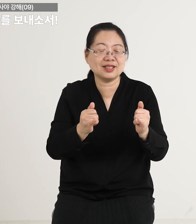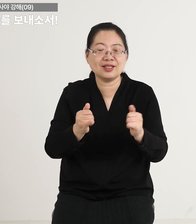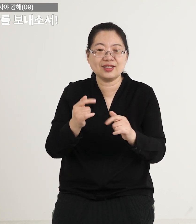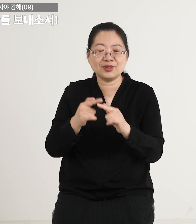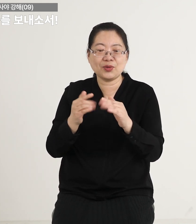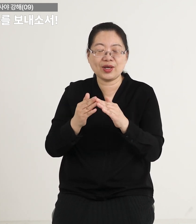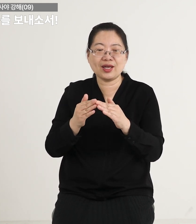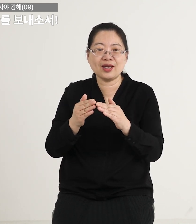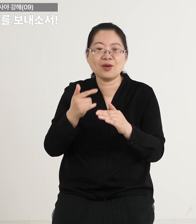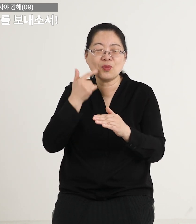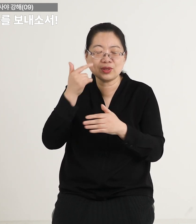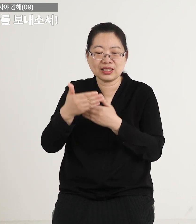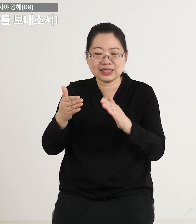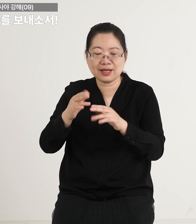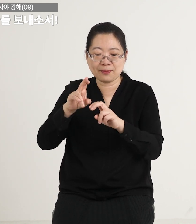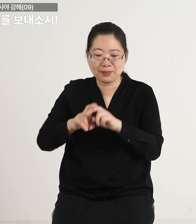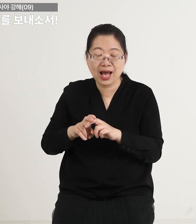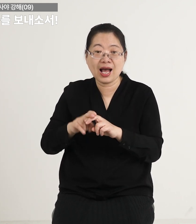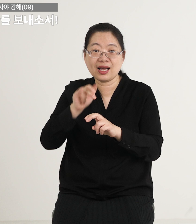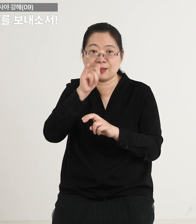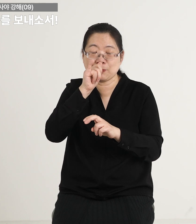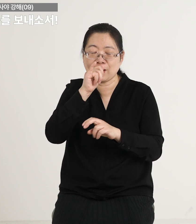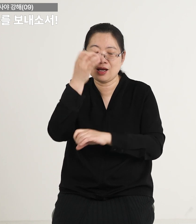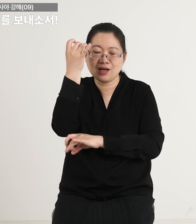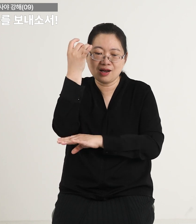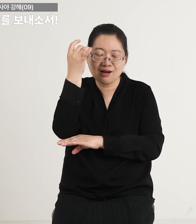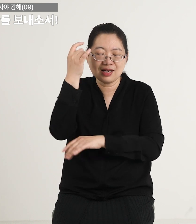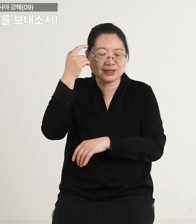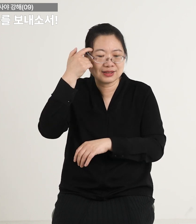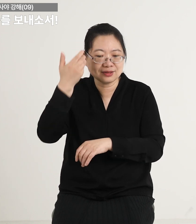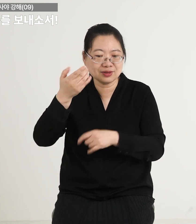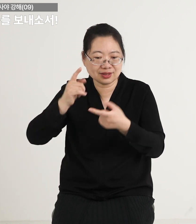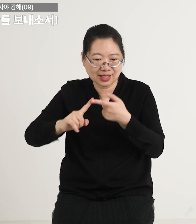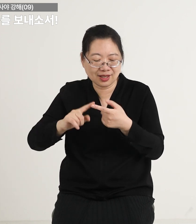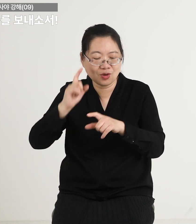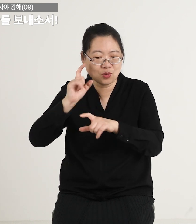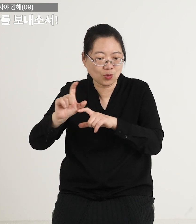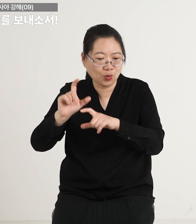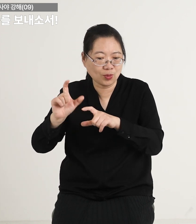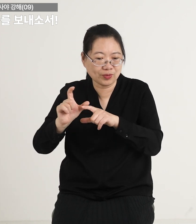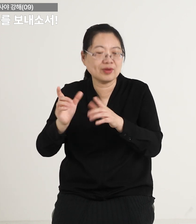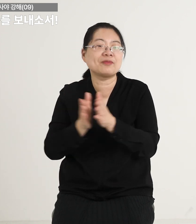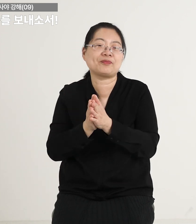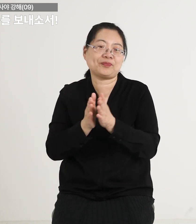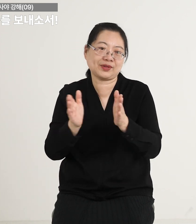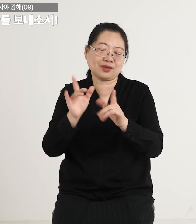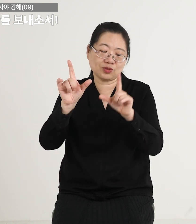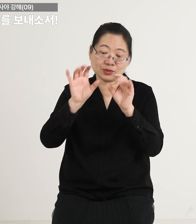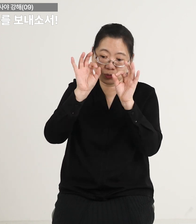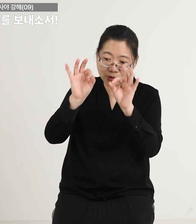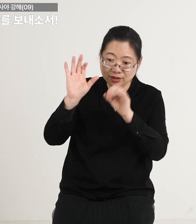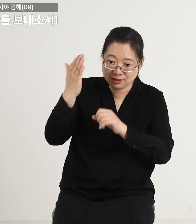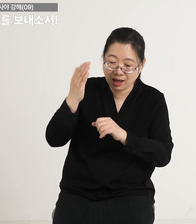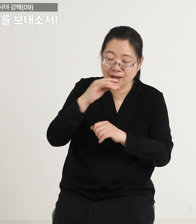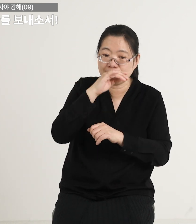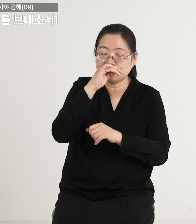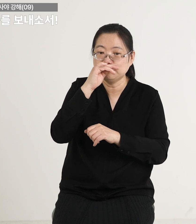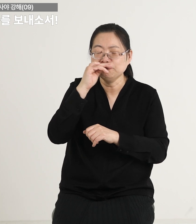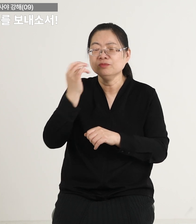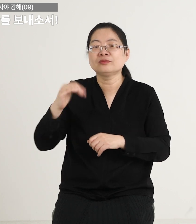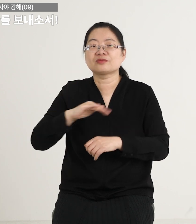앉아서 본질적 질문과 본질적 고민을 하기 시작했어요. 그때